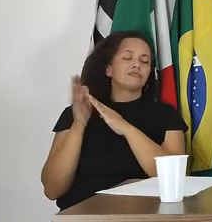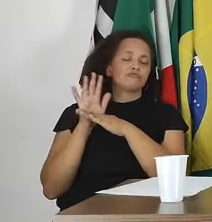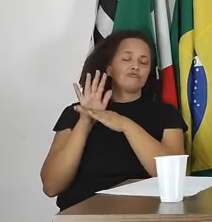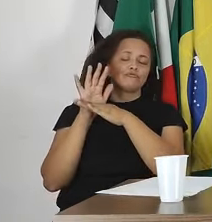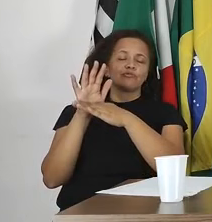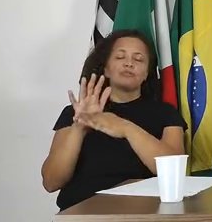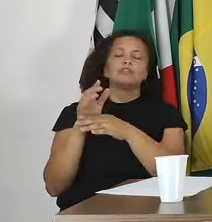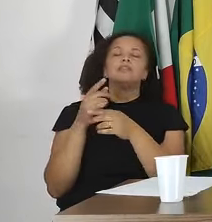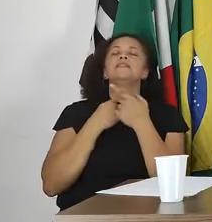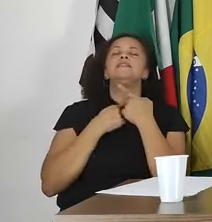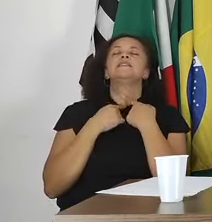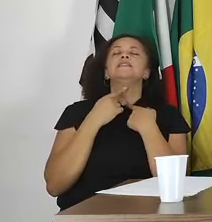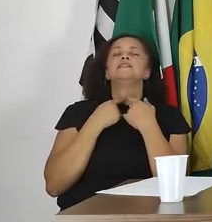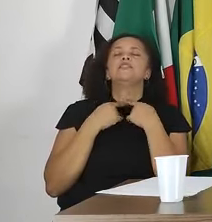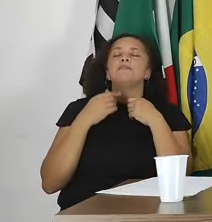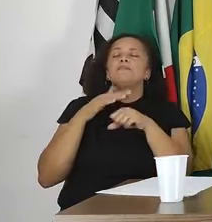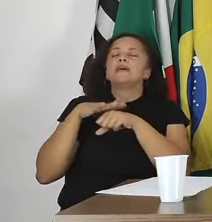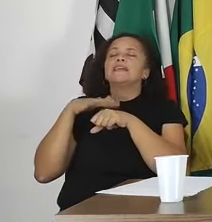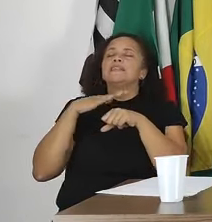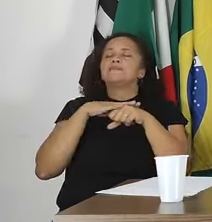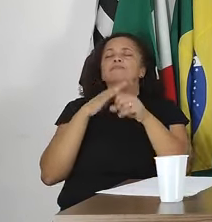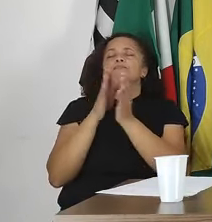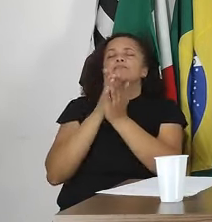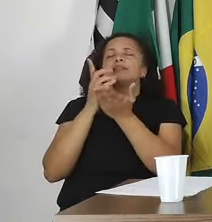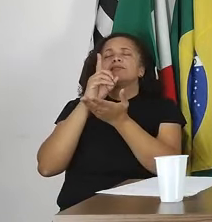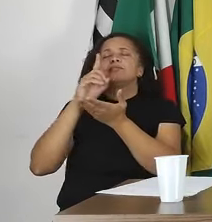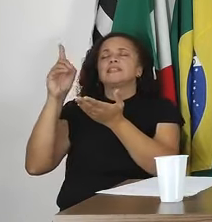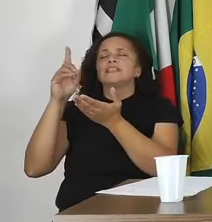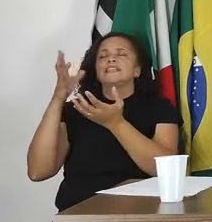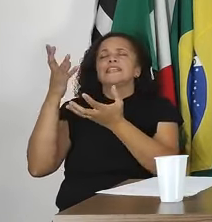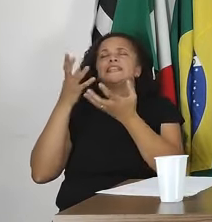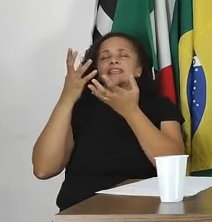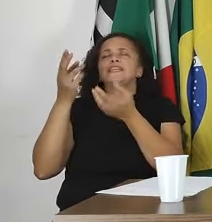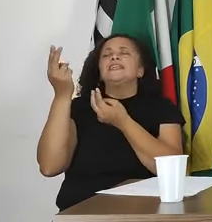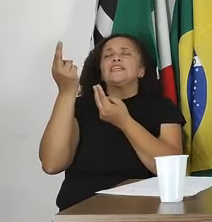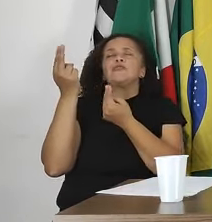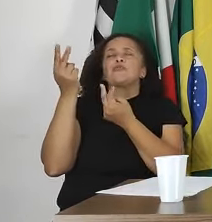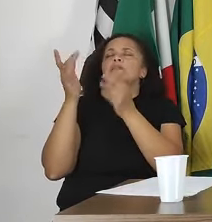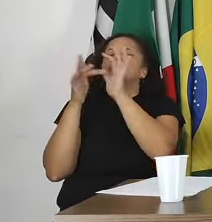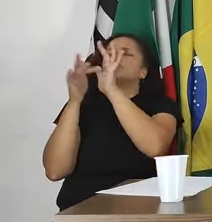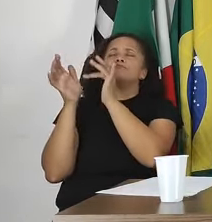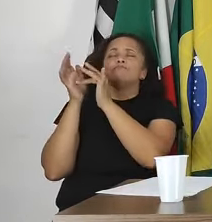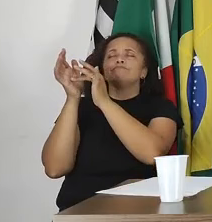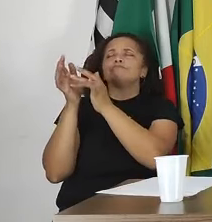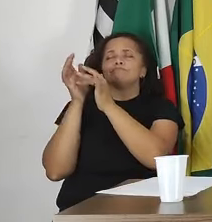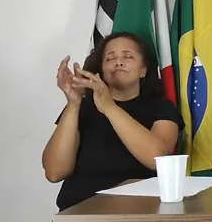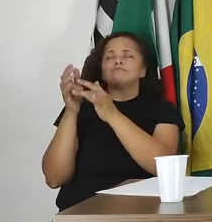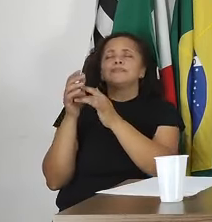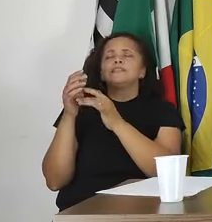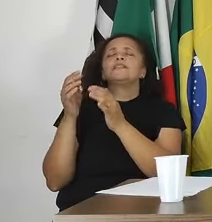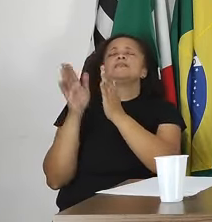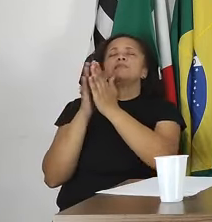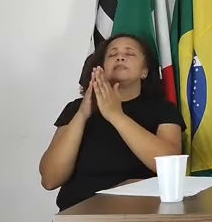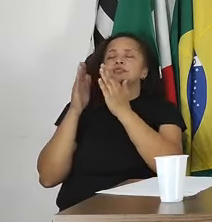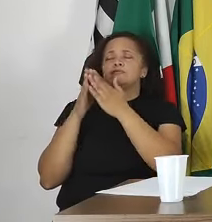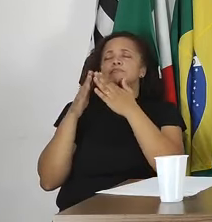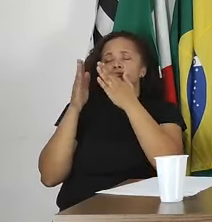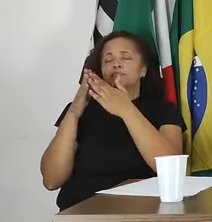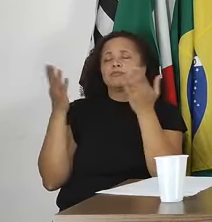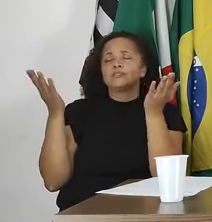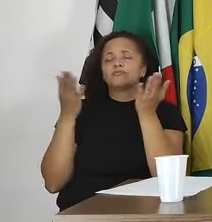sede e fome, nos torna mais parecido contigo, Senhor Jesus. Nós pedimos nesta